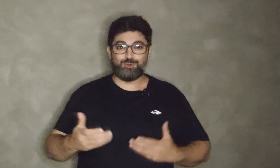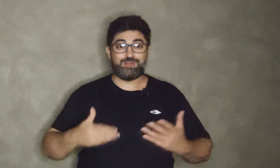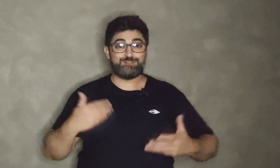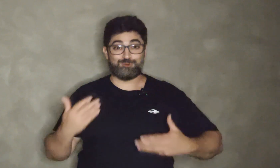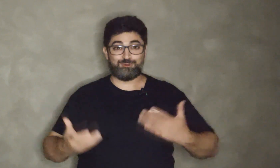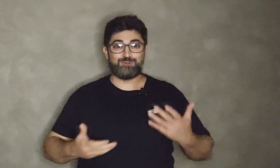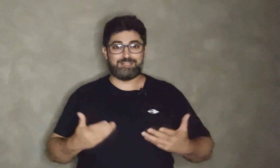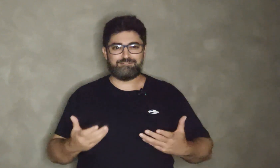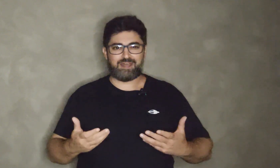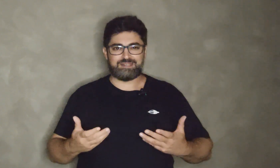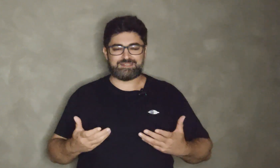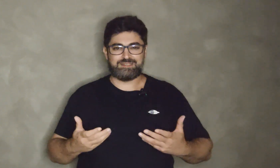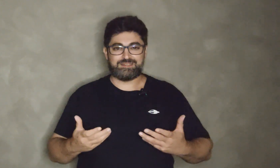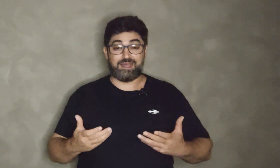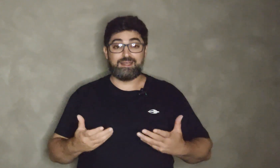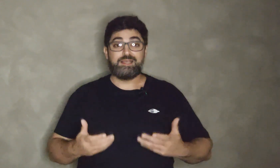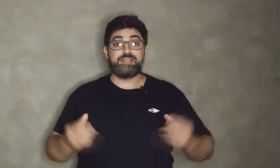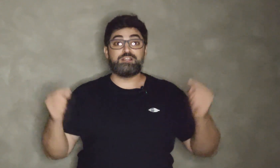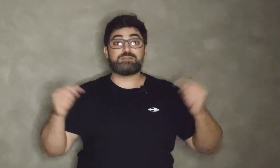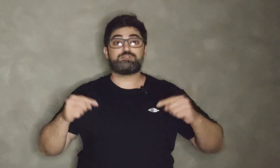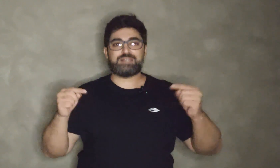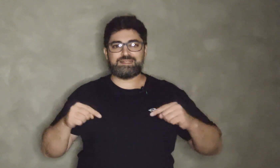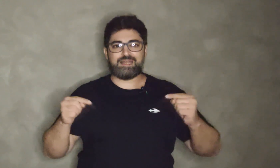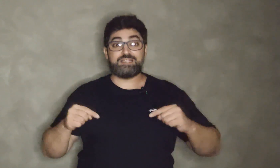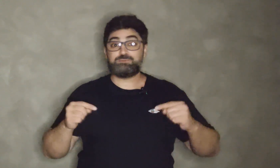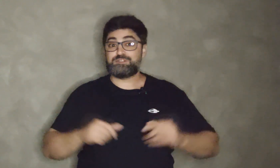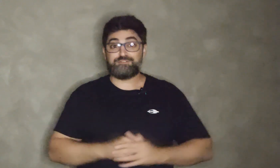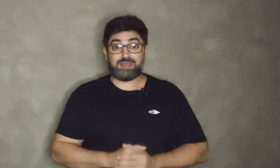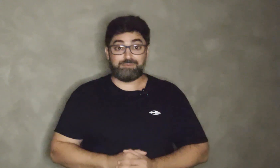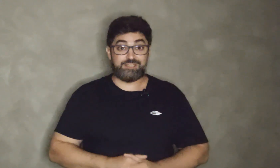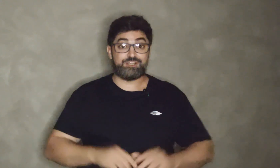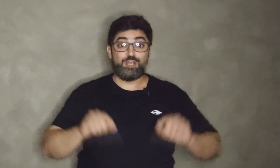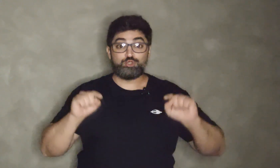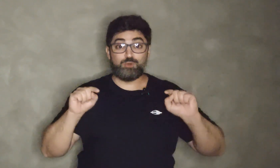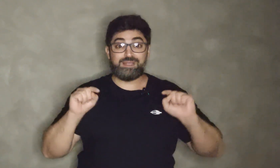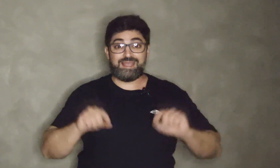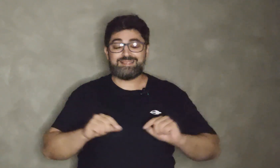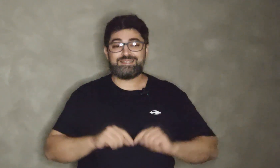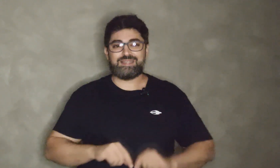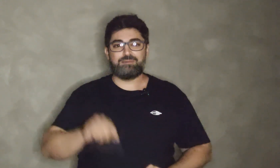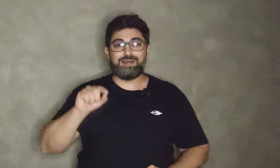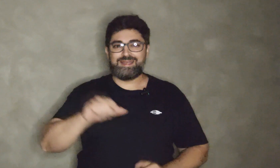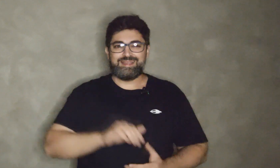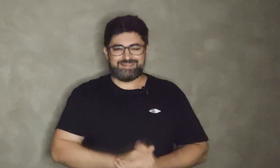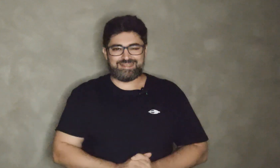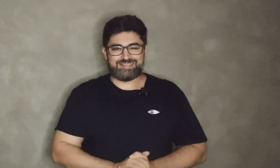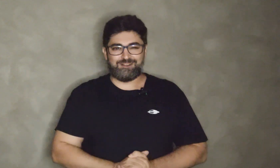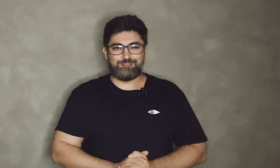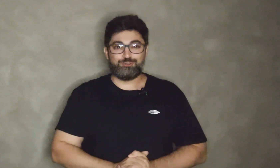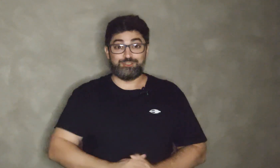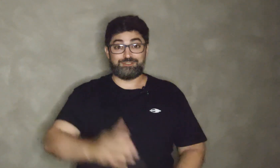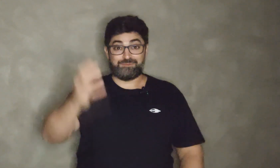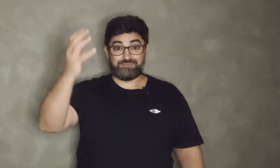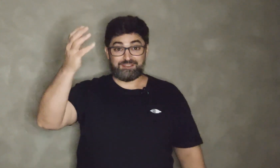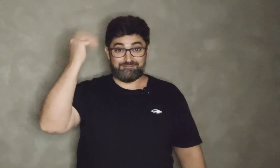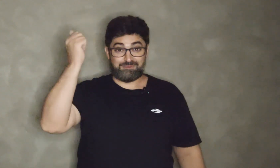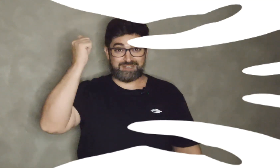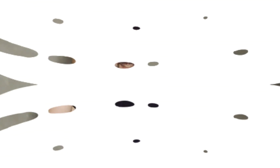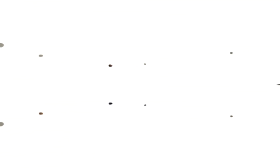sobre a estrutura da frase, tá? E nós vamos tratar especificamente sobre esse tema nessa aula de hoje. Vamos lá